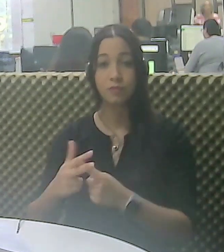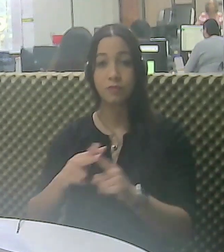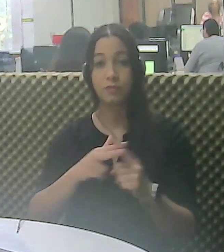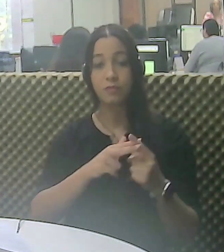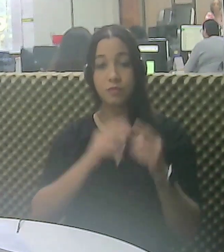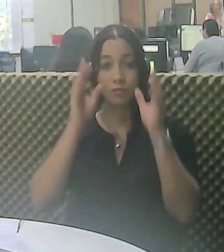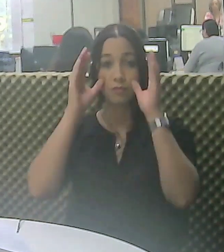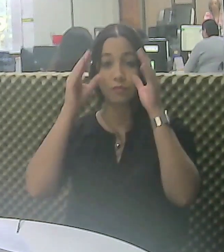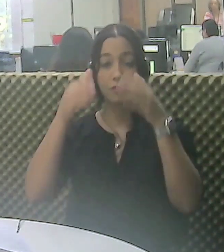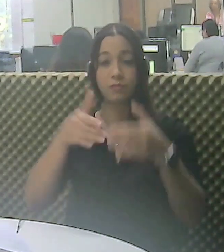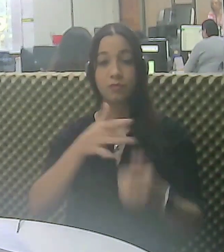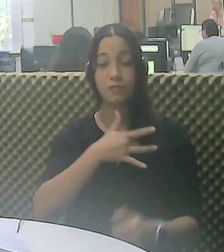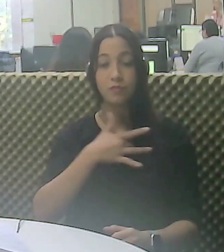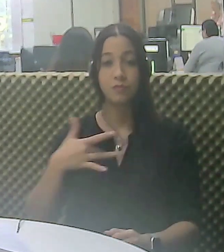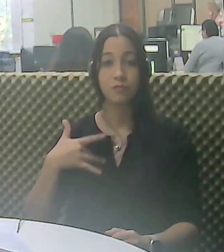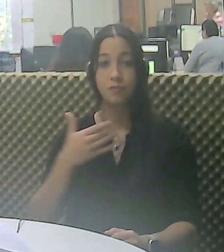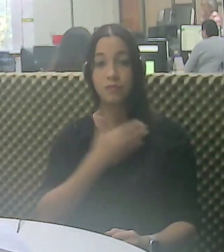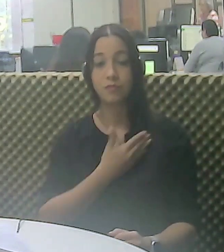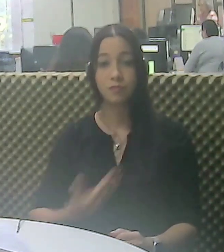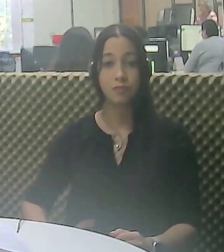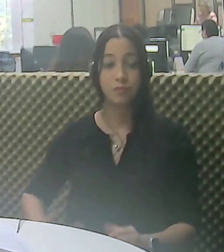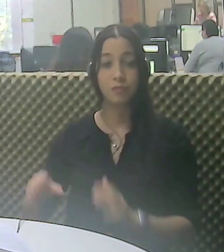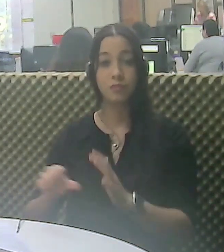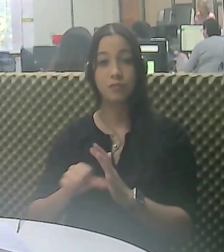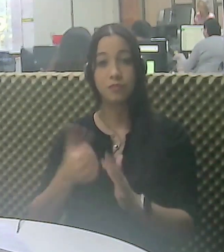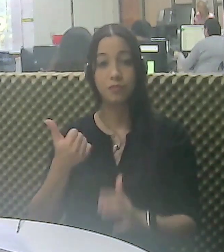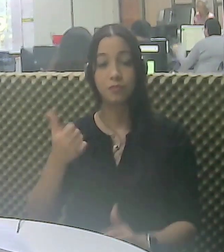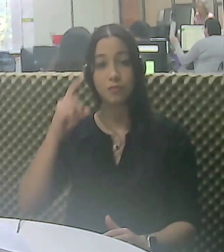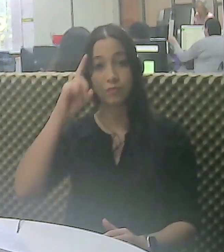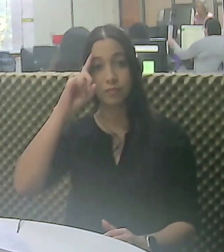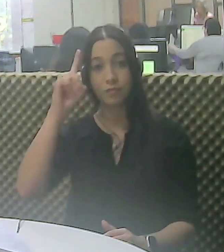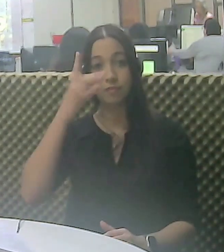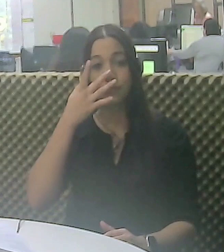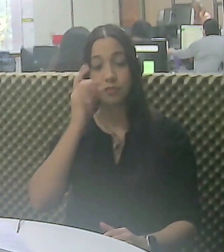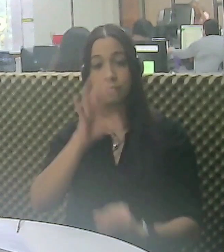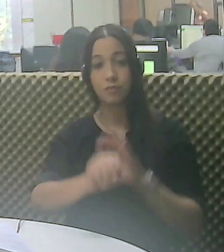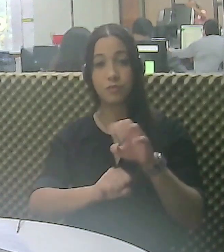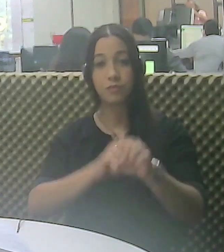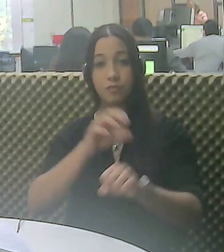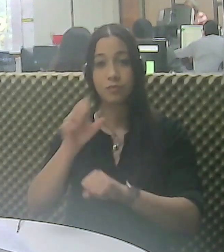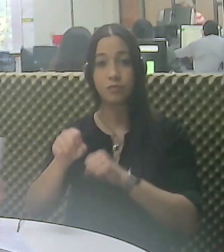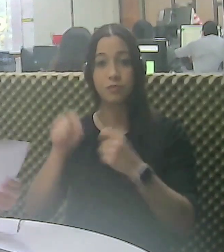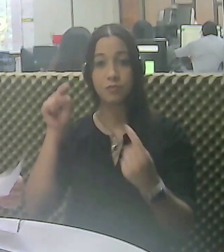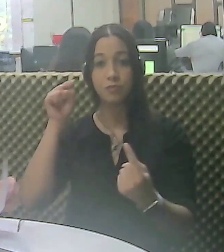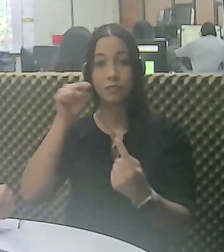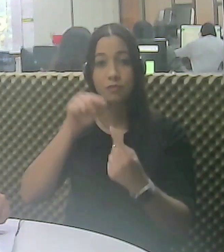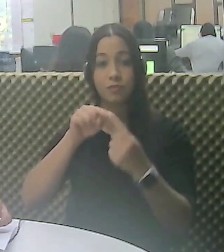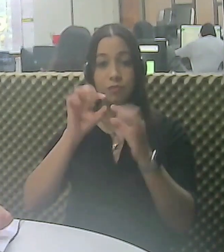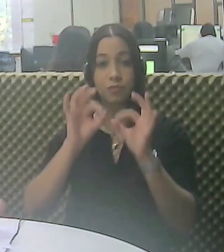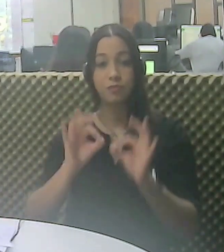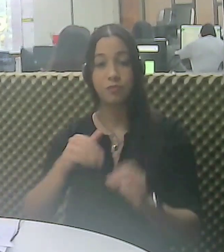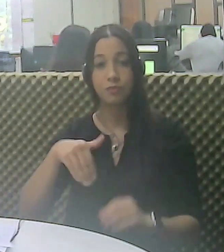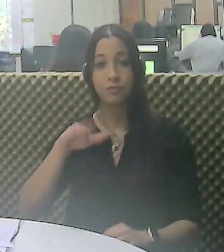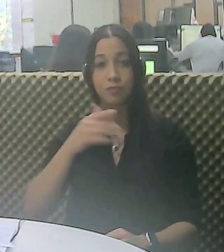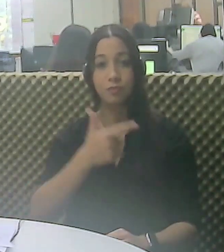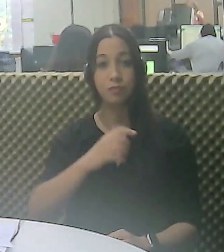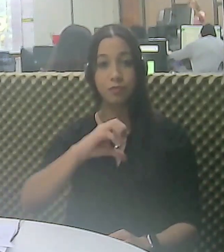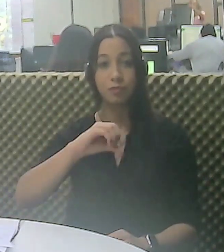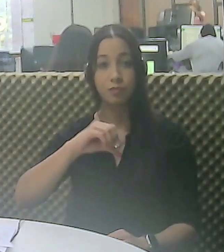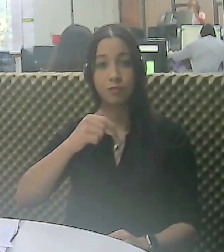na saúde pública. Só no primeiro dia, o trabalho permitiu a coleta e destinação adequada de mais de